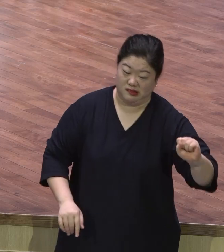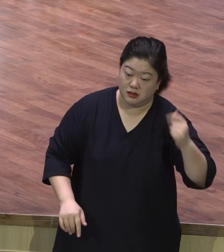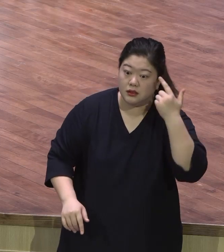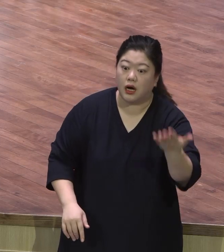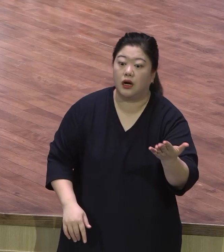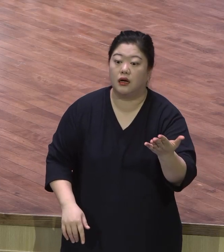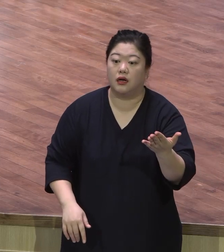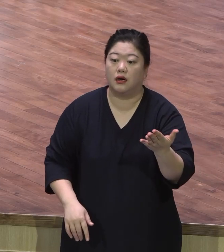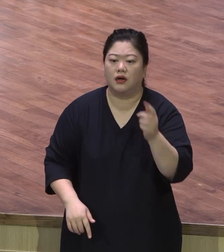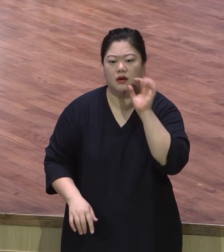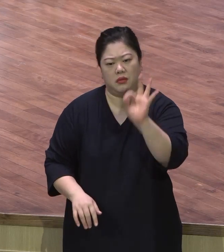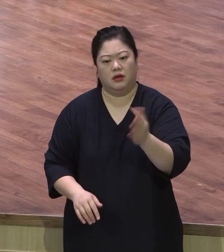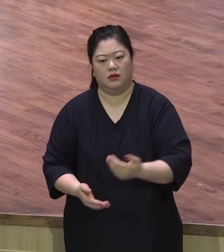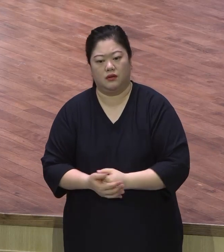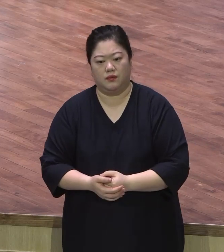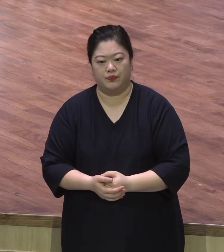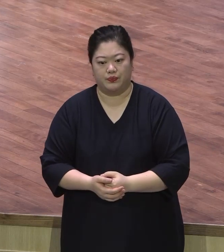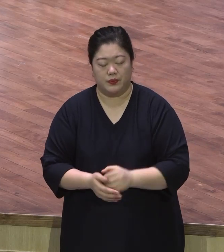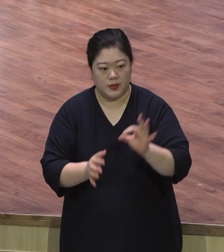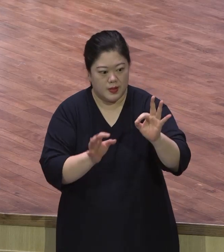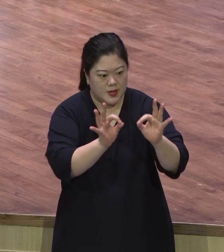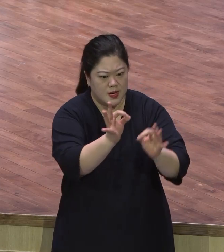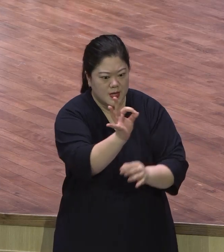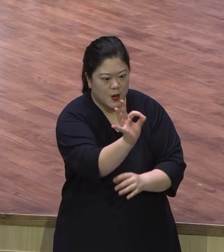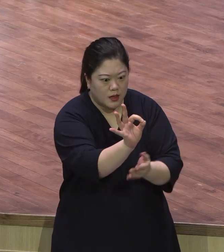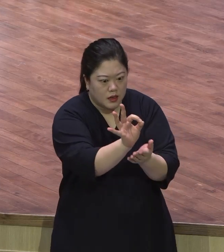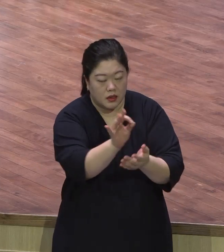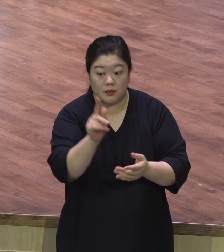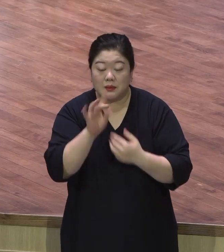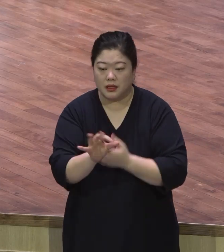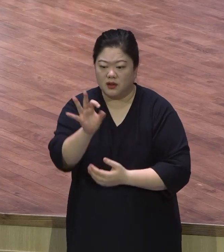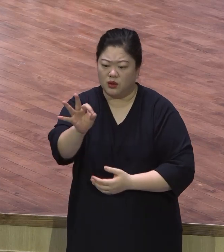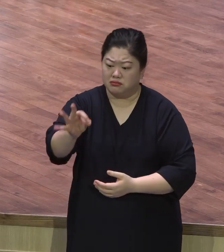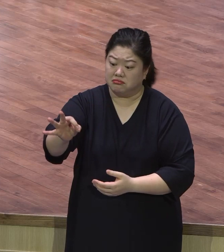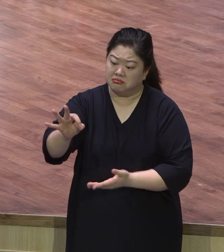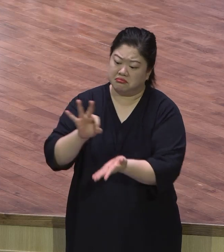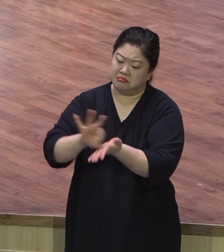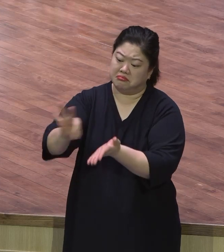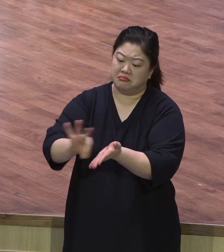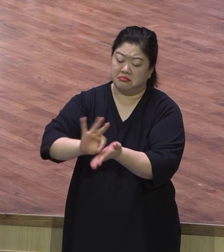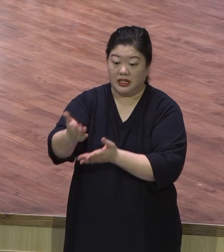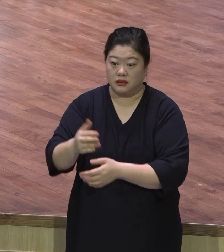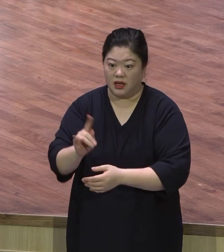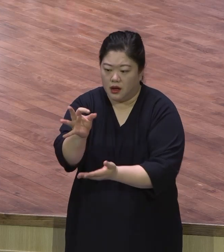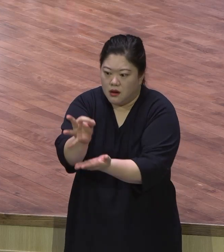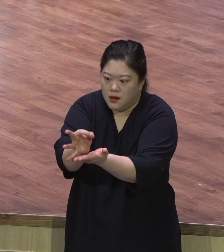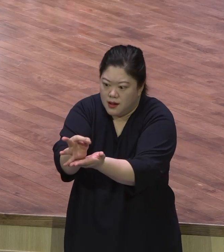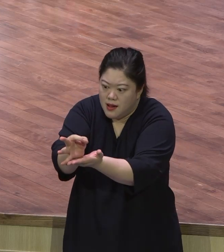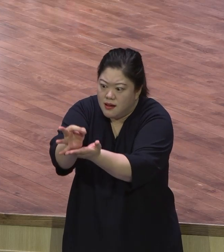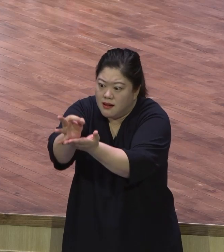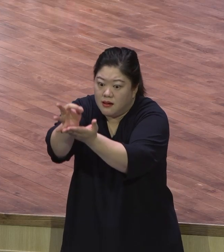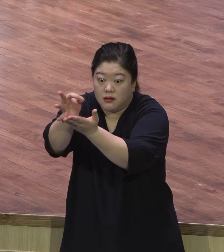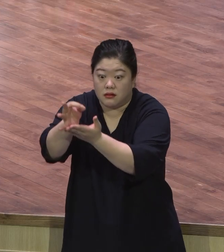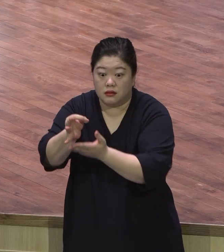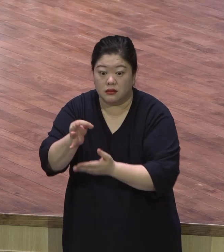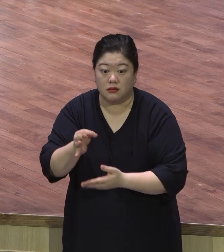물질에 사로잡혀 있는 사람들은 많아요. 벌벌벌벌떨어요. 돈이라 그러면 이런 삶을 사느냐